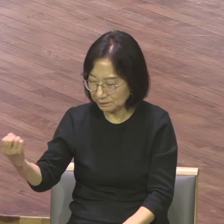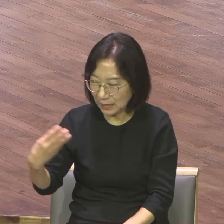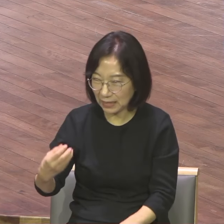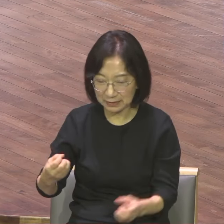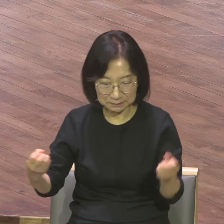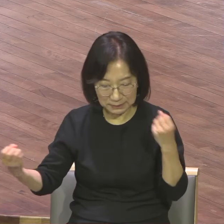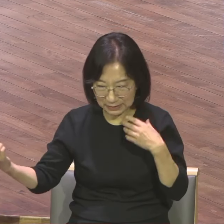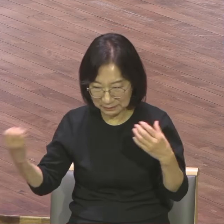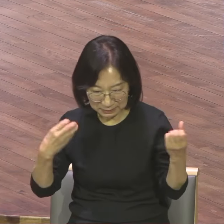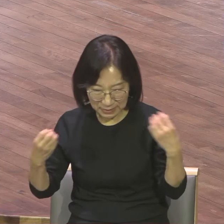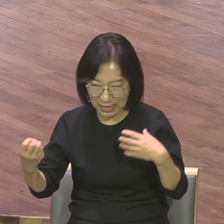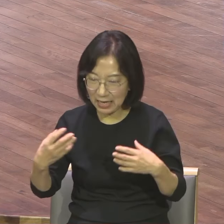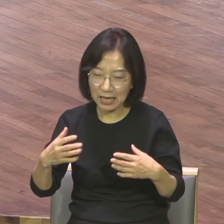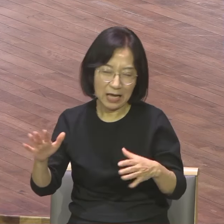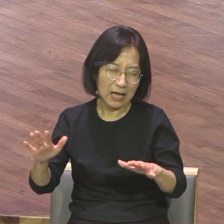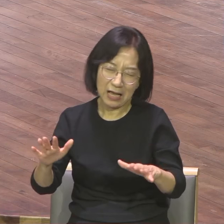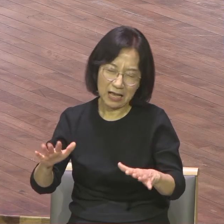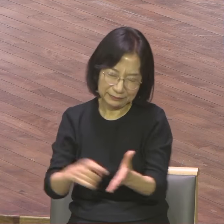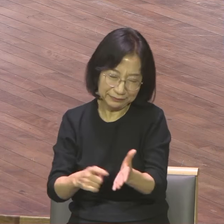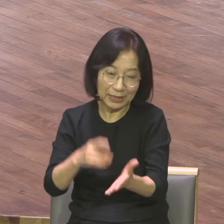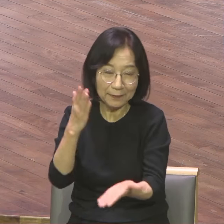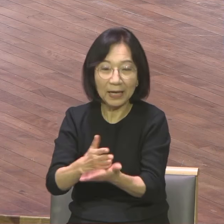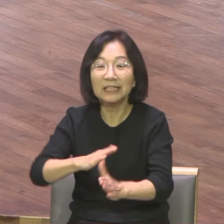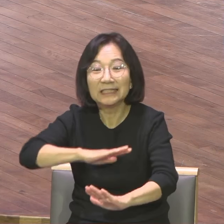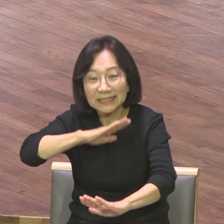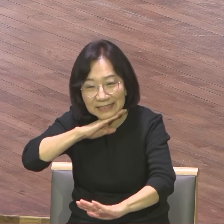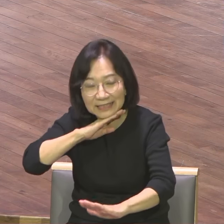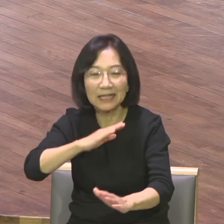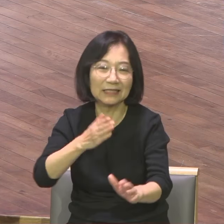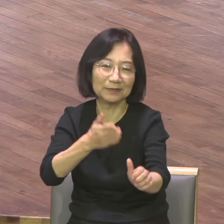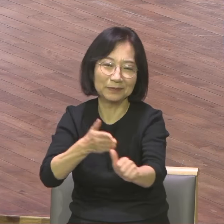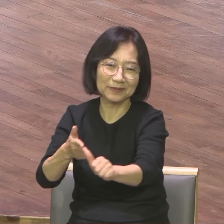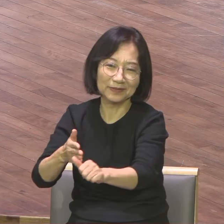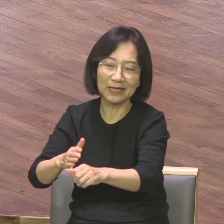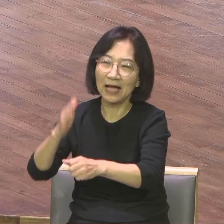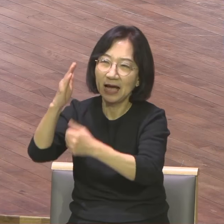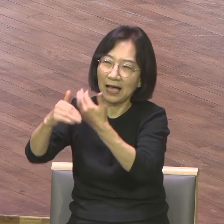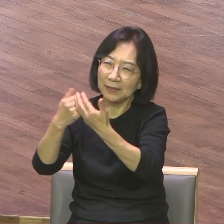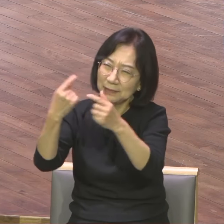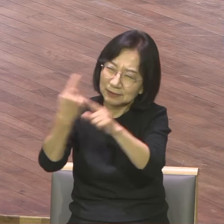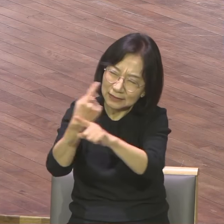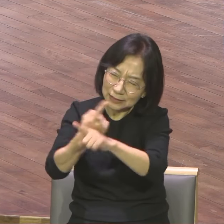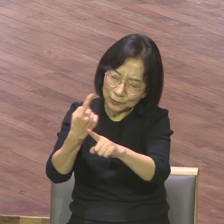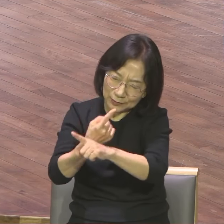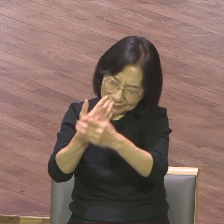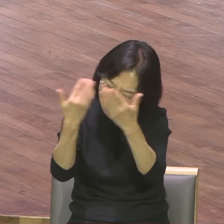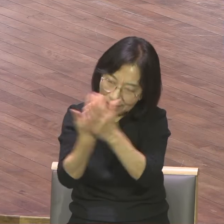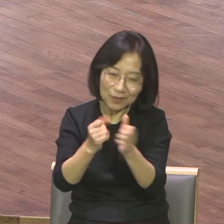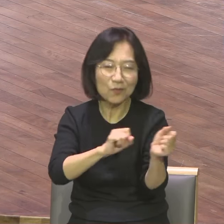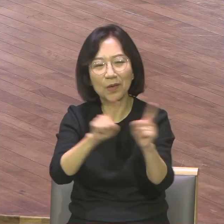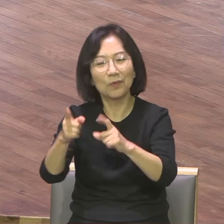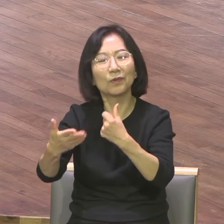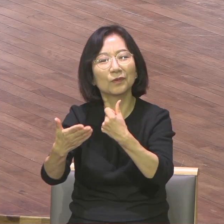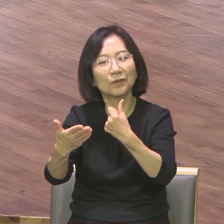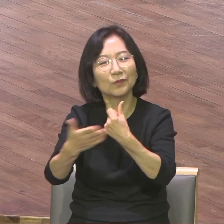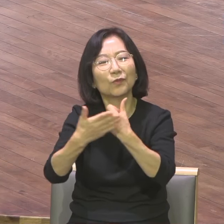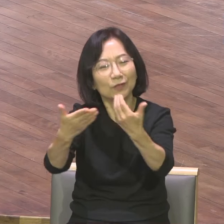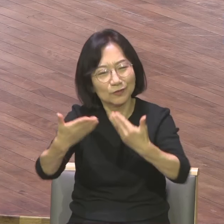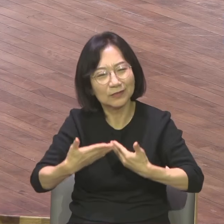어떤 기다리세요. 기다리면 하나님이 다 치유하시고 회복시키신다니까요.